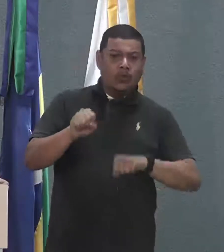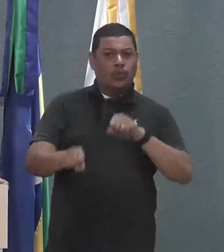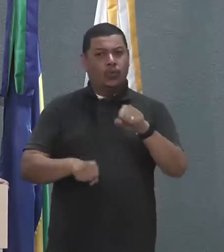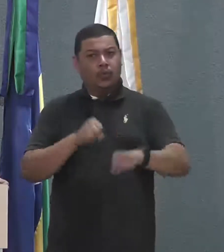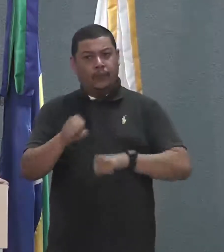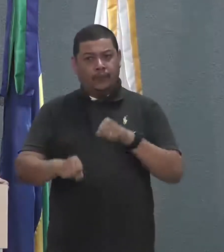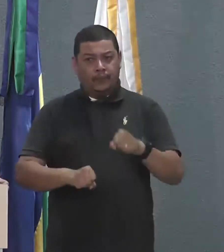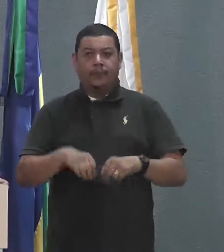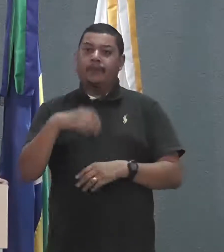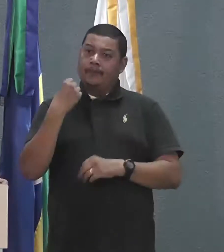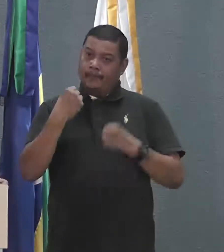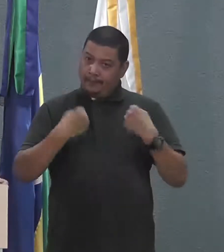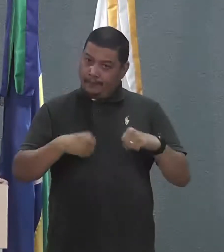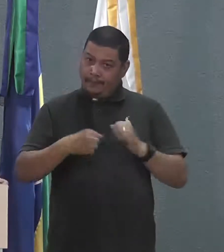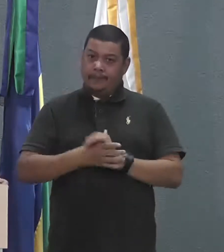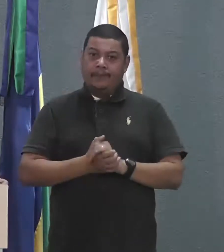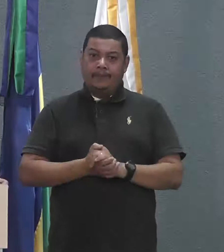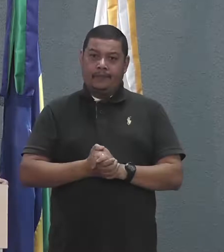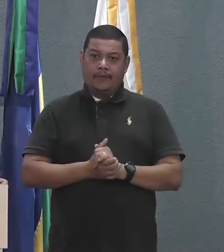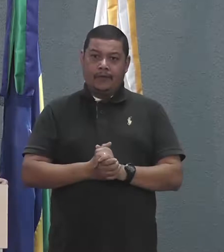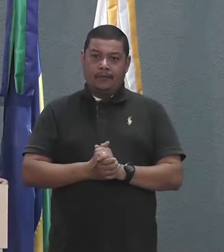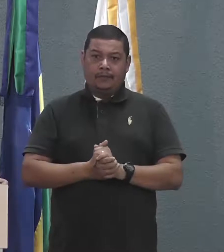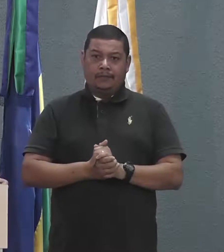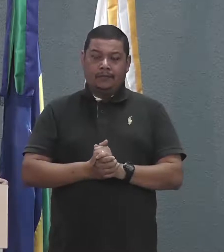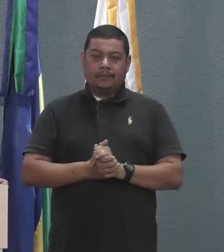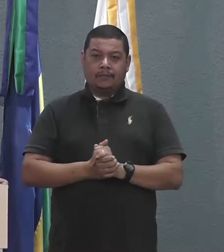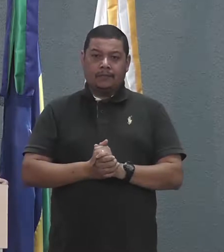é essencial,